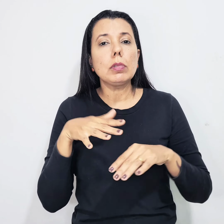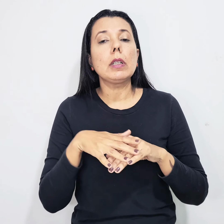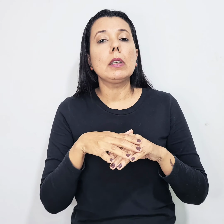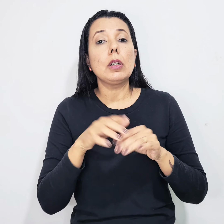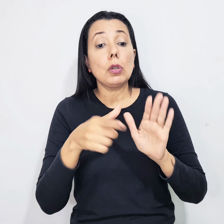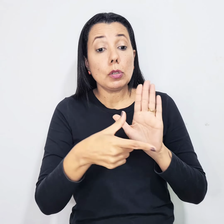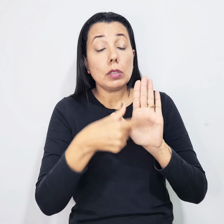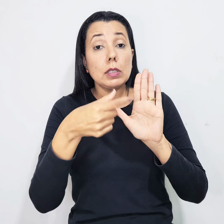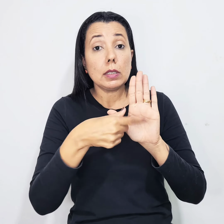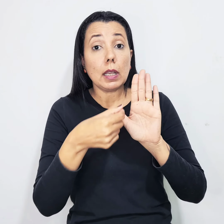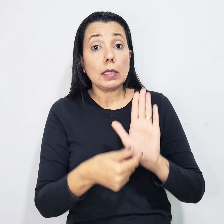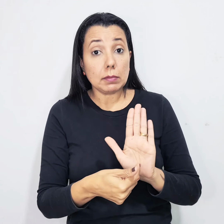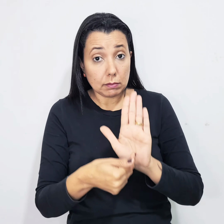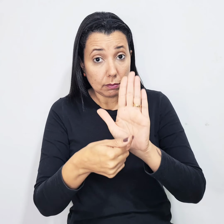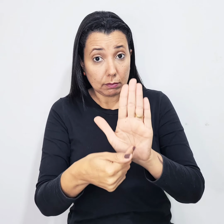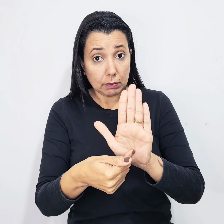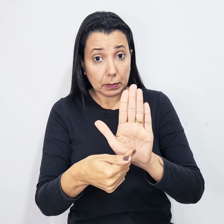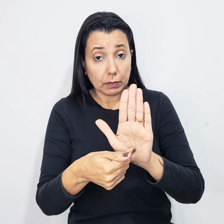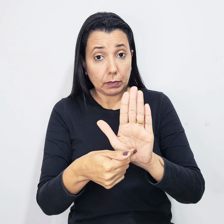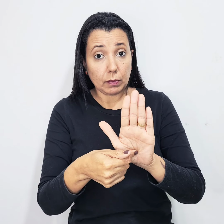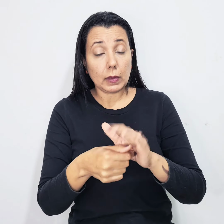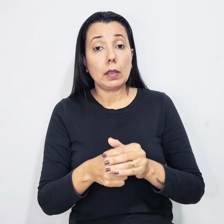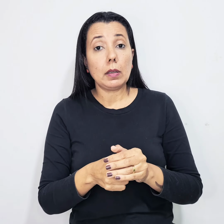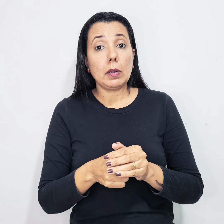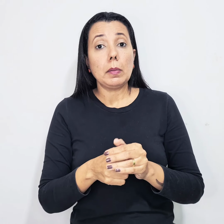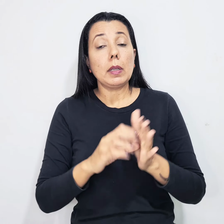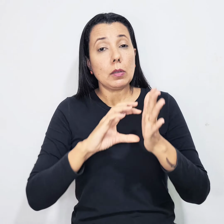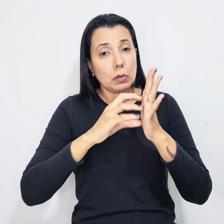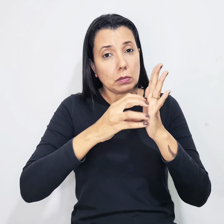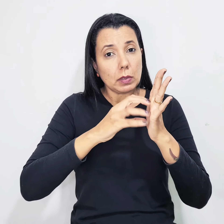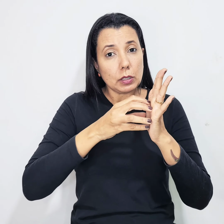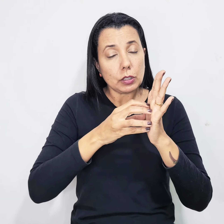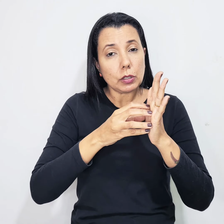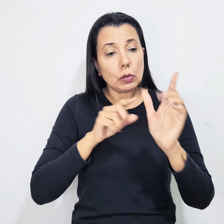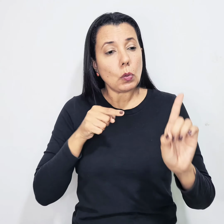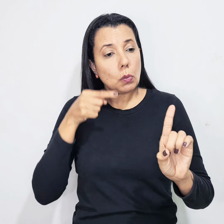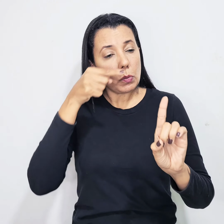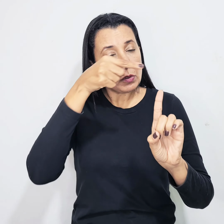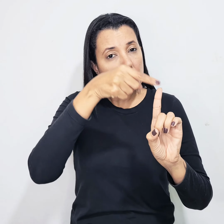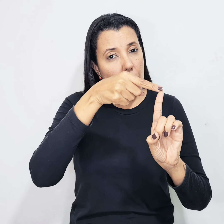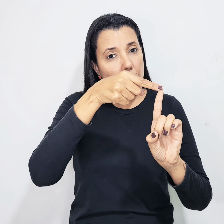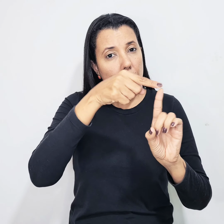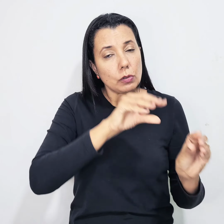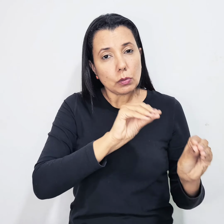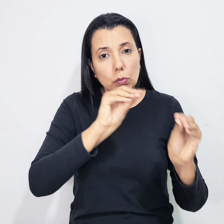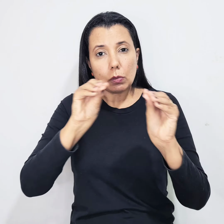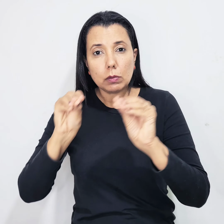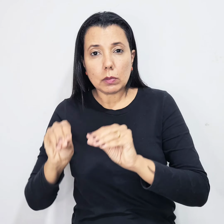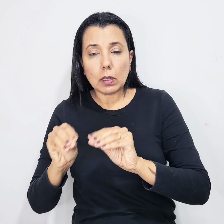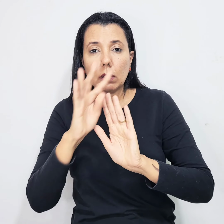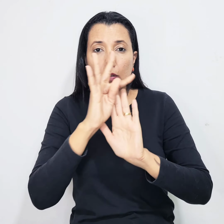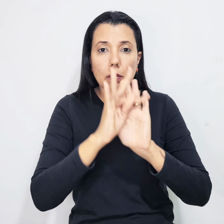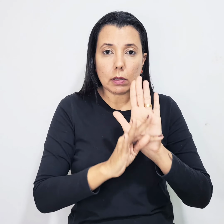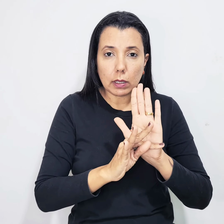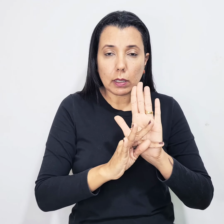destaques apresentados pelos partidos com o objetivo de mudar o texto da